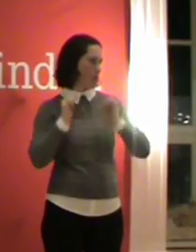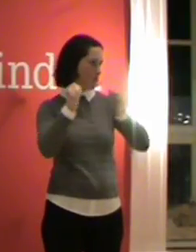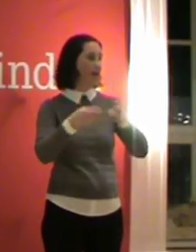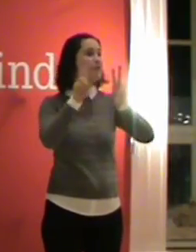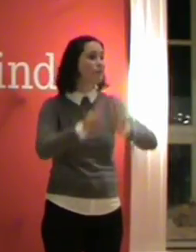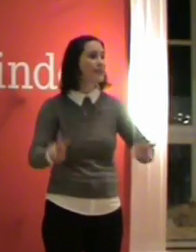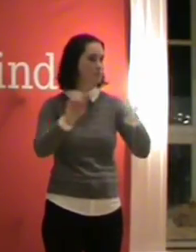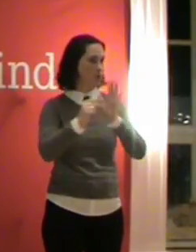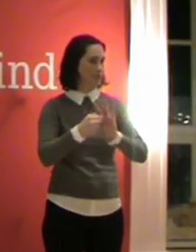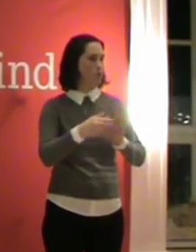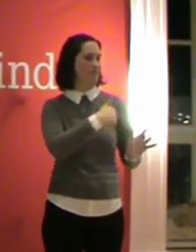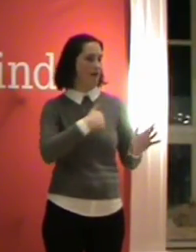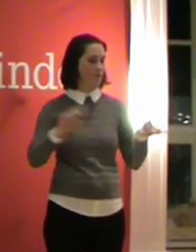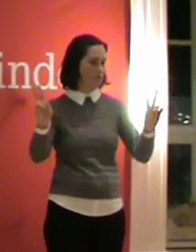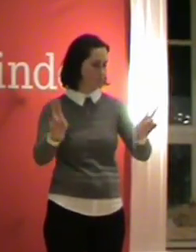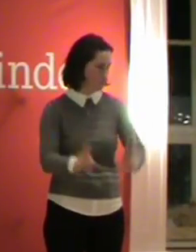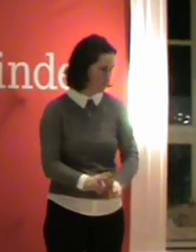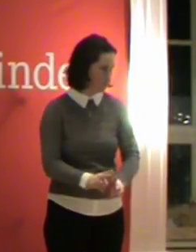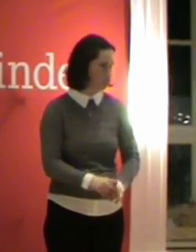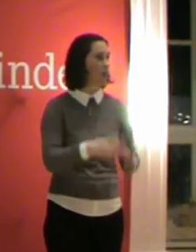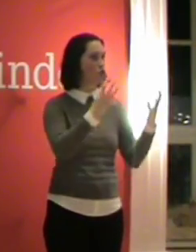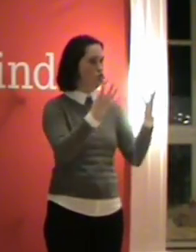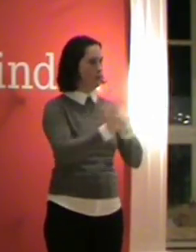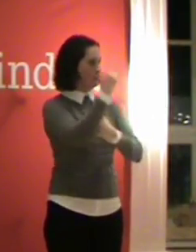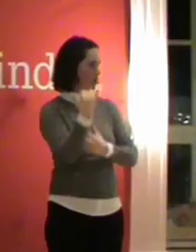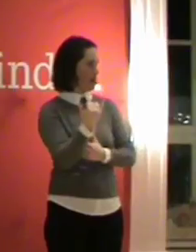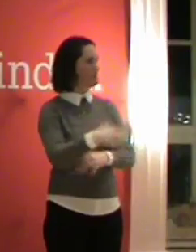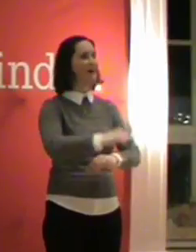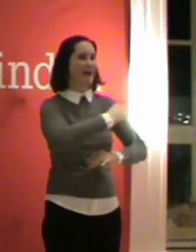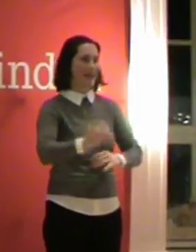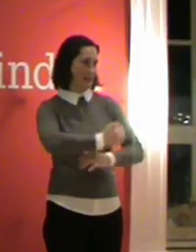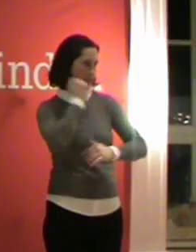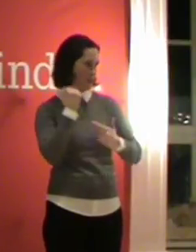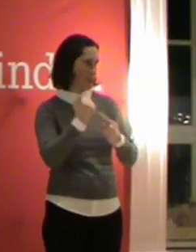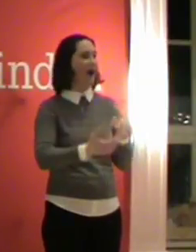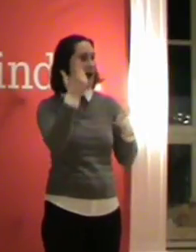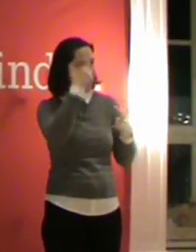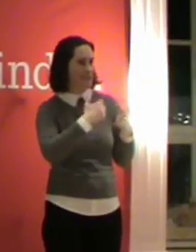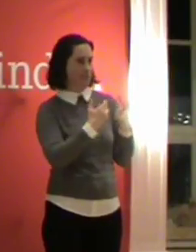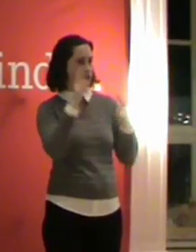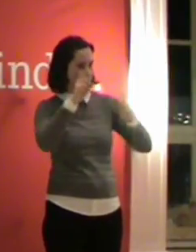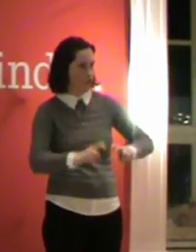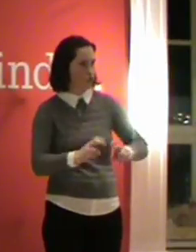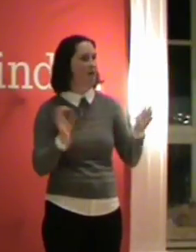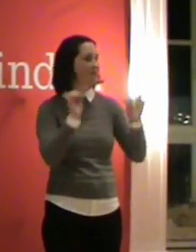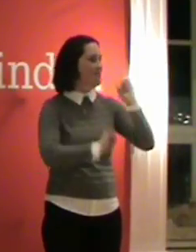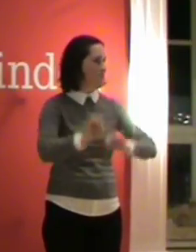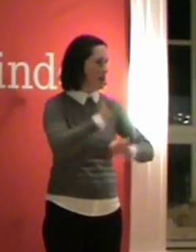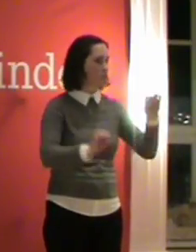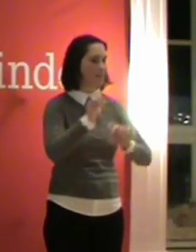und Abrüstung. Und in den 90ern vor allem Rechtsextremismus, Rassismus, Forschung, Gewalt und